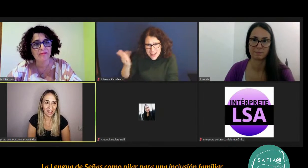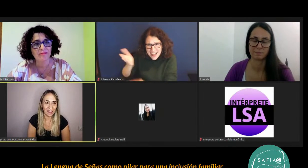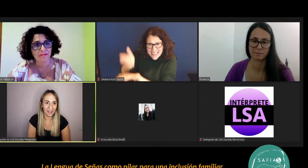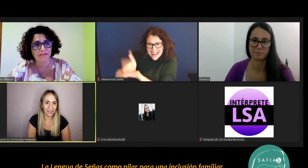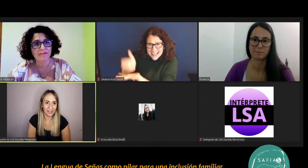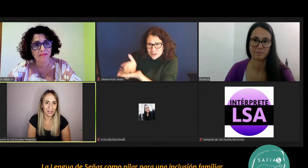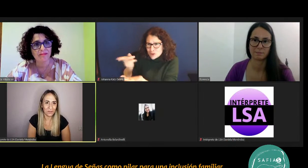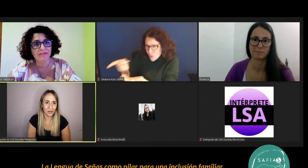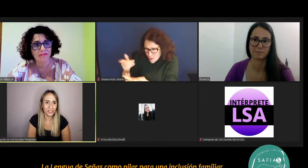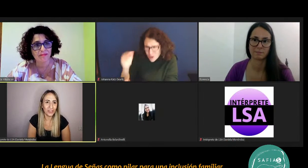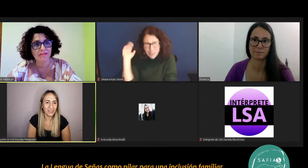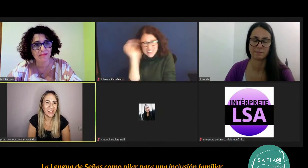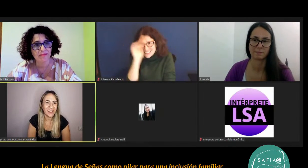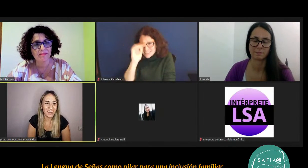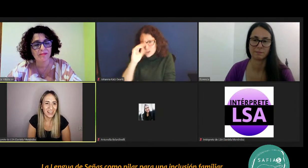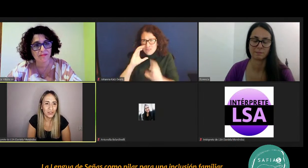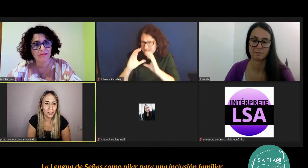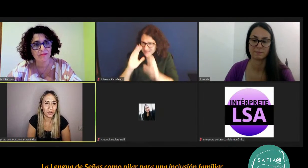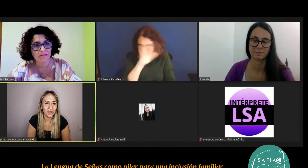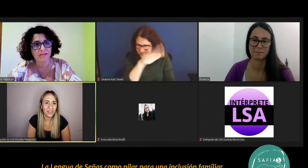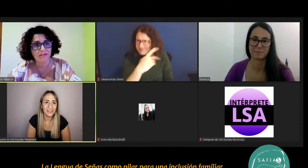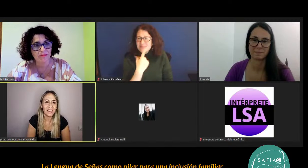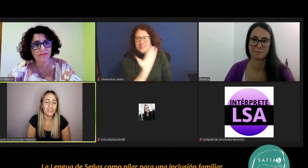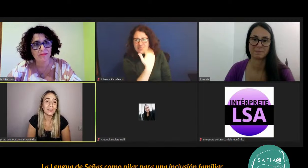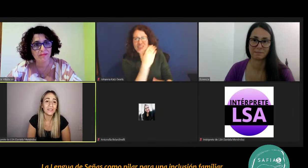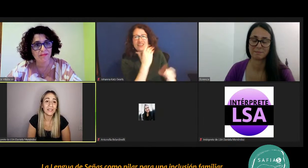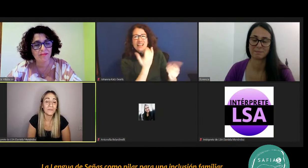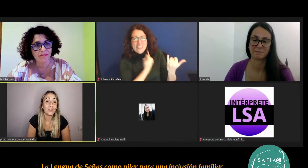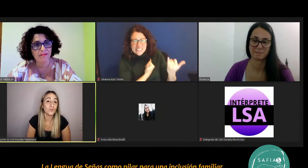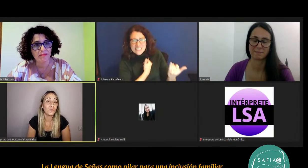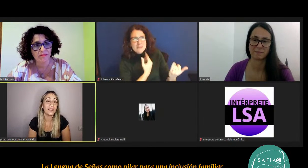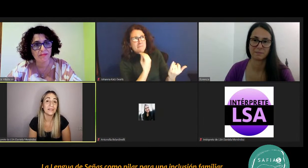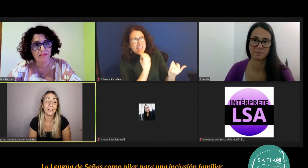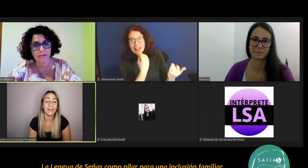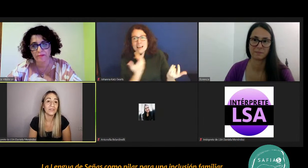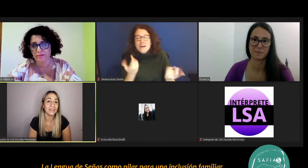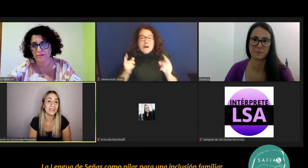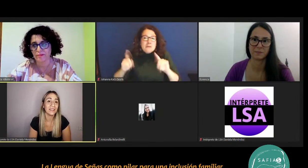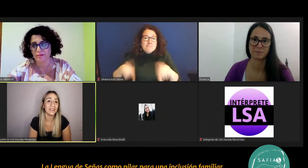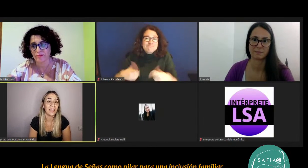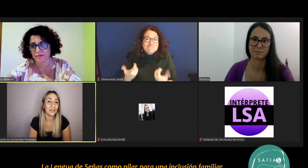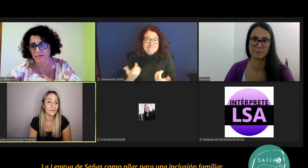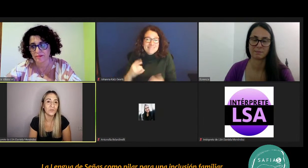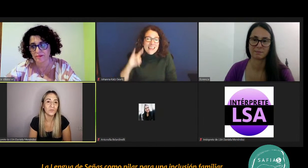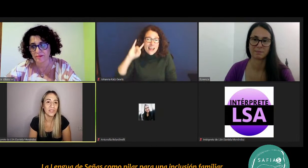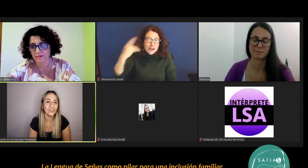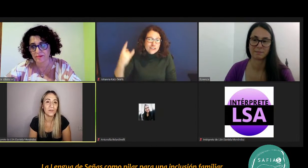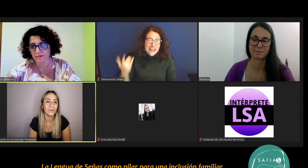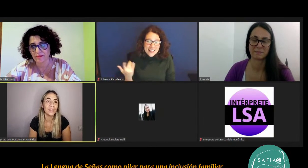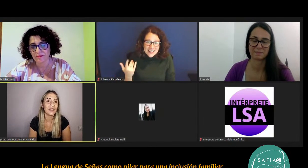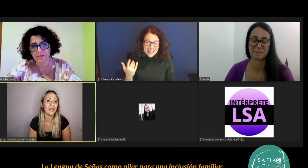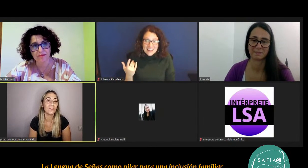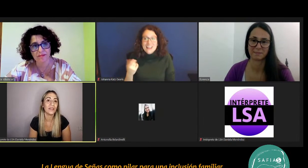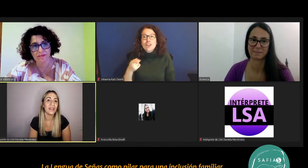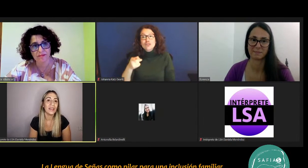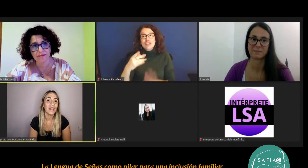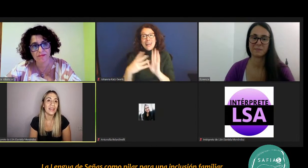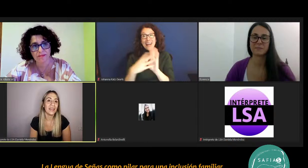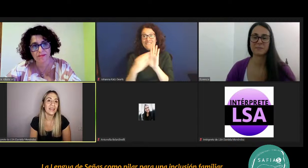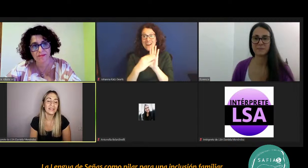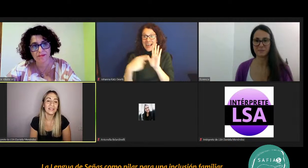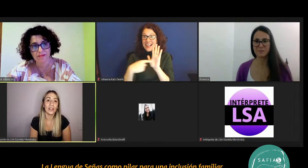vida. Pero los chicos tienen derecho, a veces se quedan mirando a sus padres hablando y sin entender nada, pero es su derecho también el